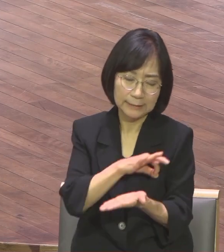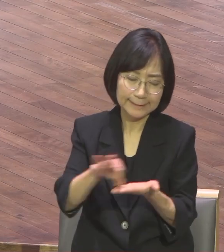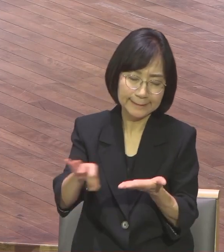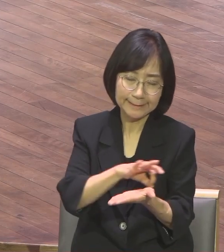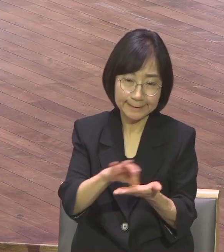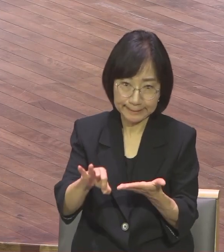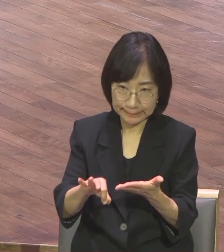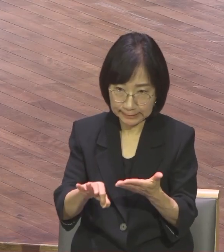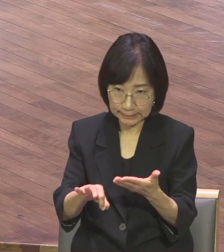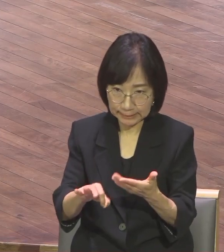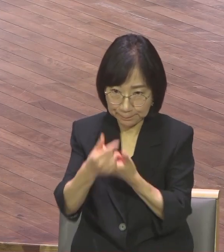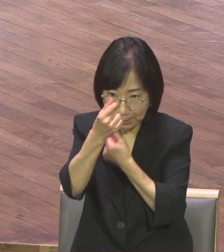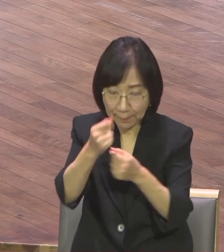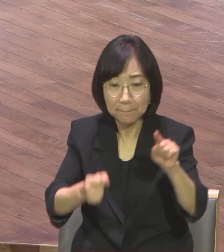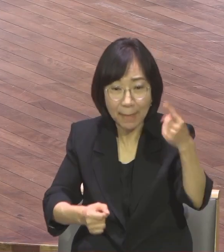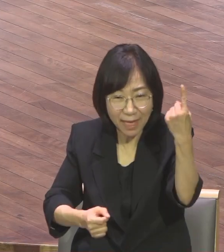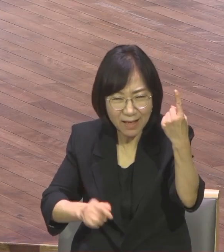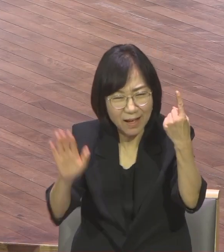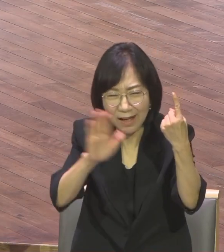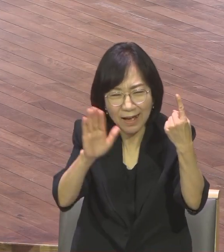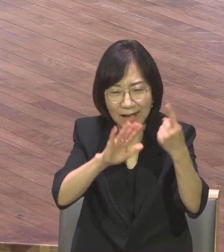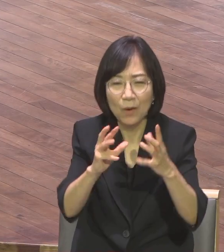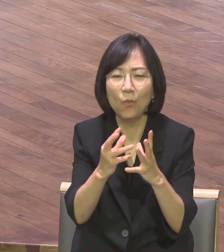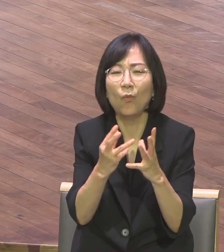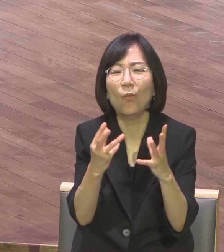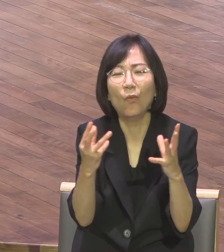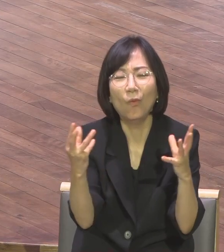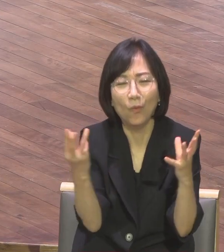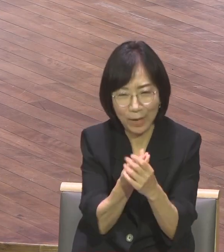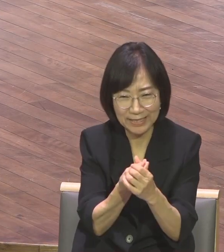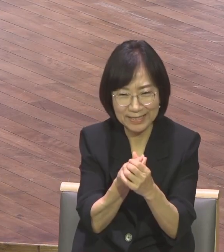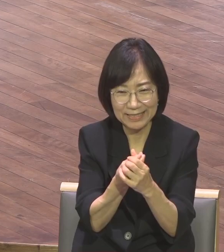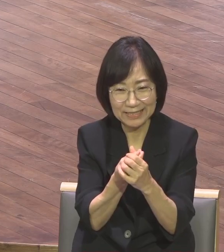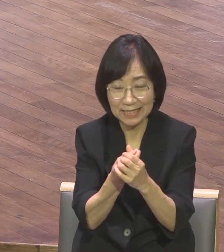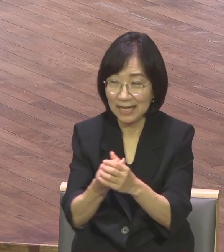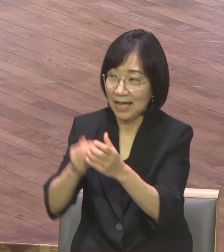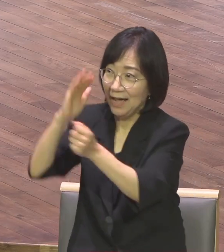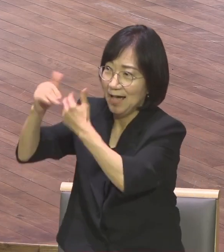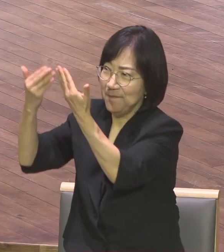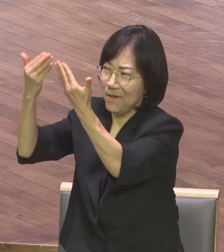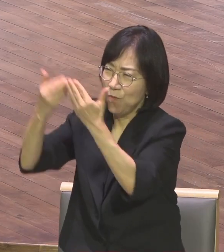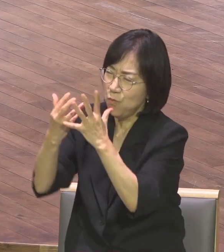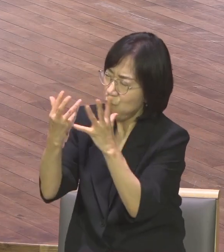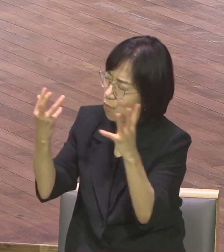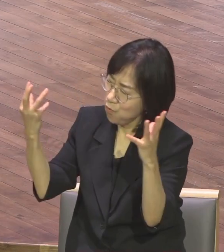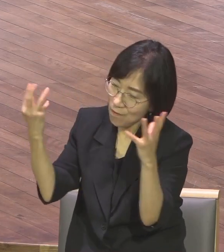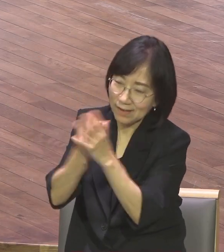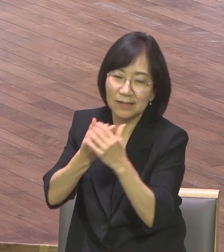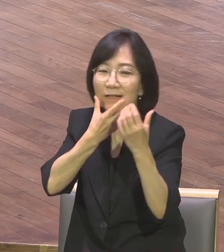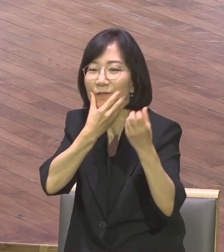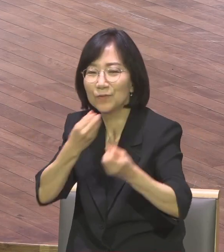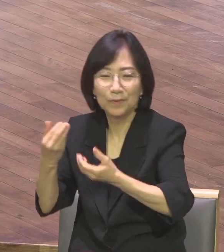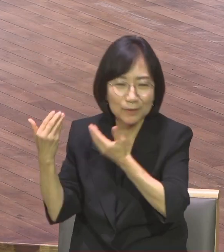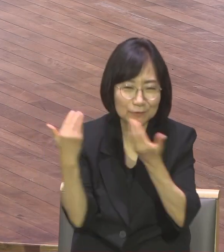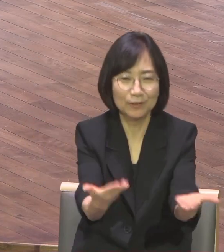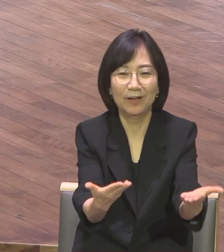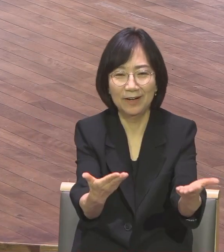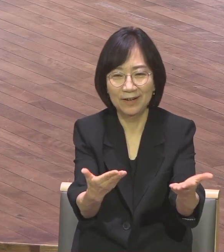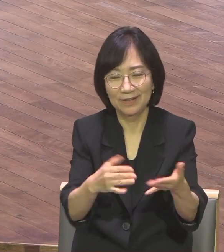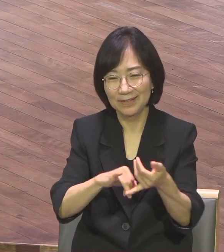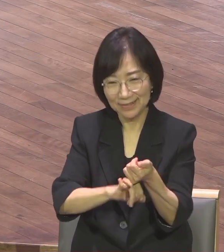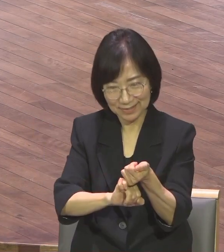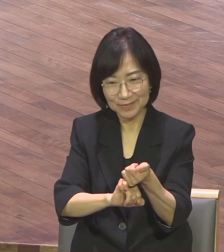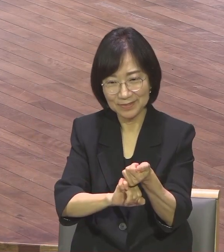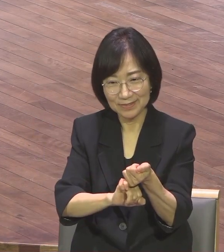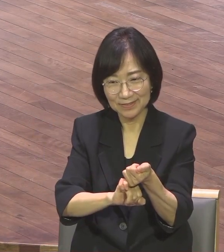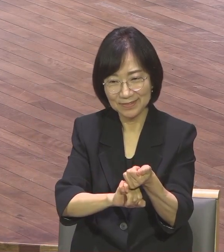100배만 말하는 게 아니에요. 완전수를 말합니다. 하나님께서 주시는 완전한 축복이 보장된 삶을 살게 내가